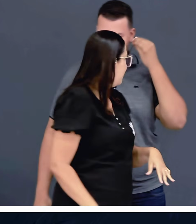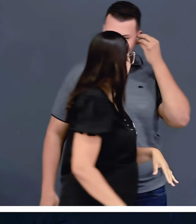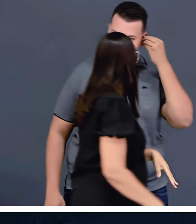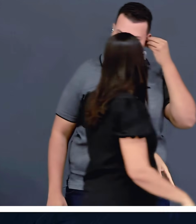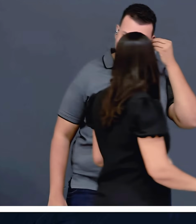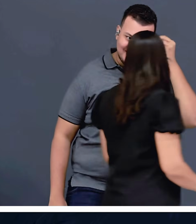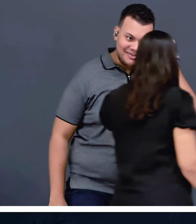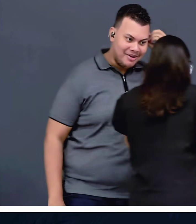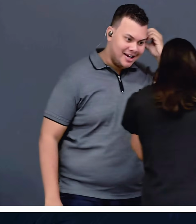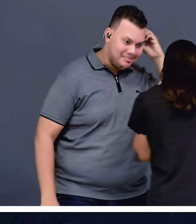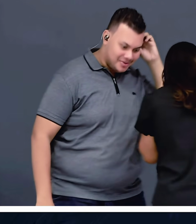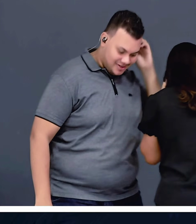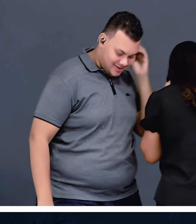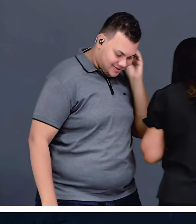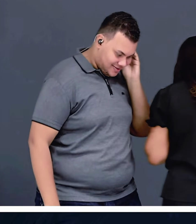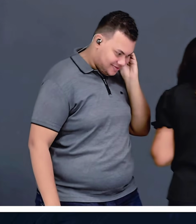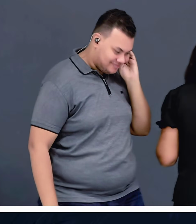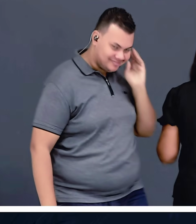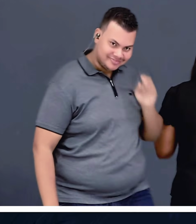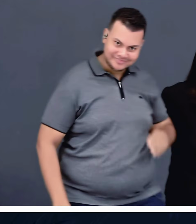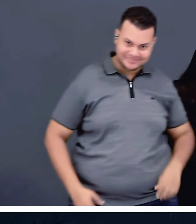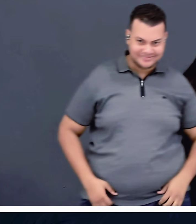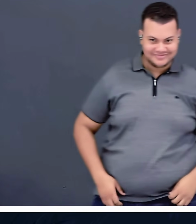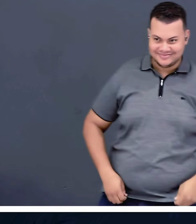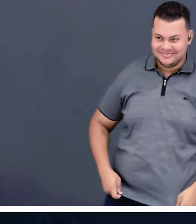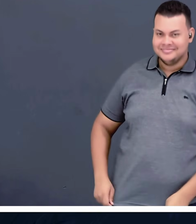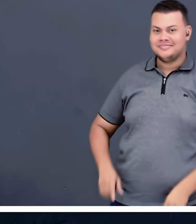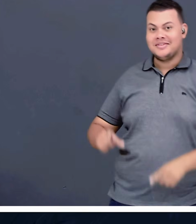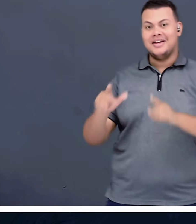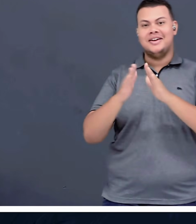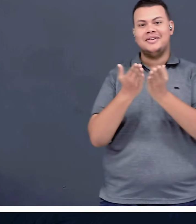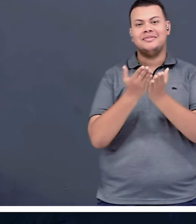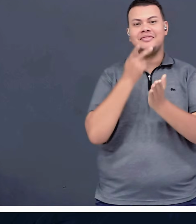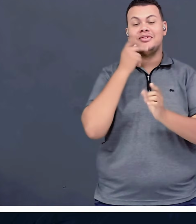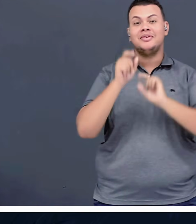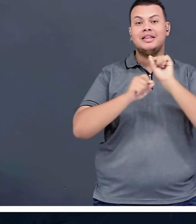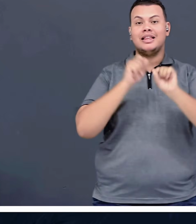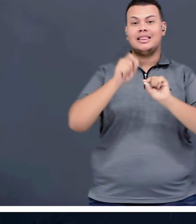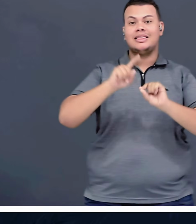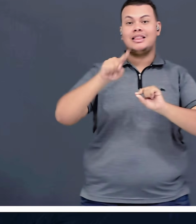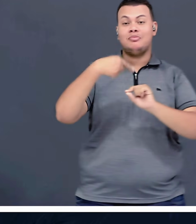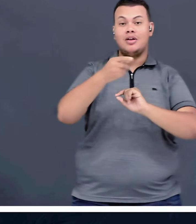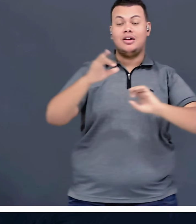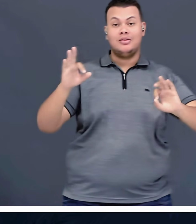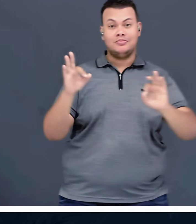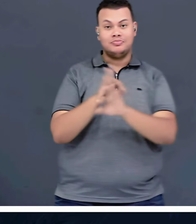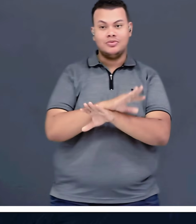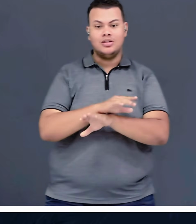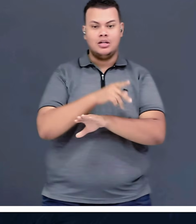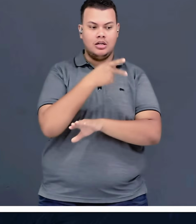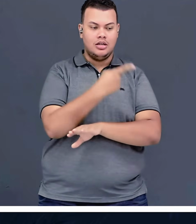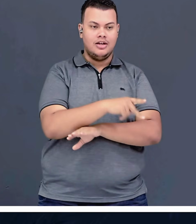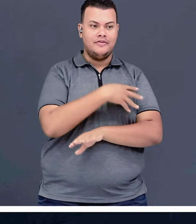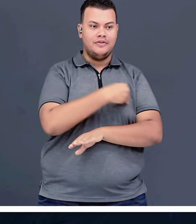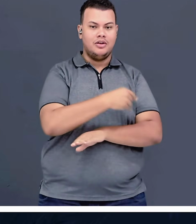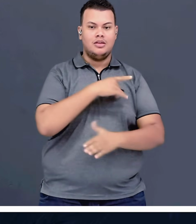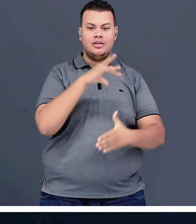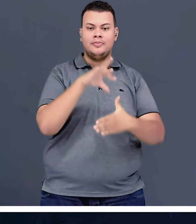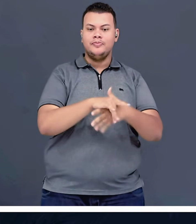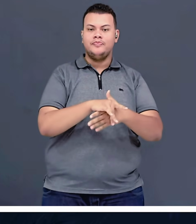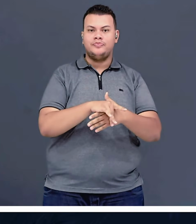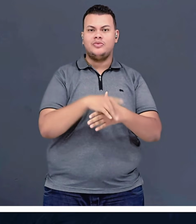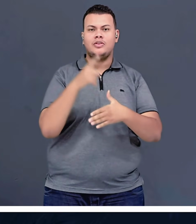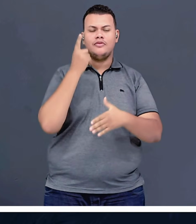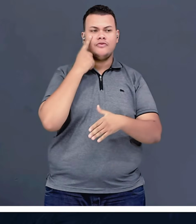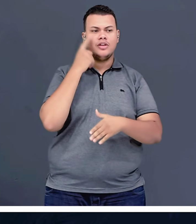Elias ficou na casa dela. E a palavra diz que depois que acabou aquela escassez, um dia o filho dela fica doente. Olha que